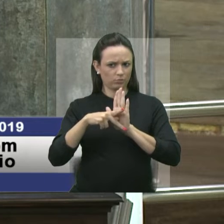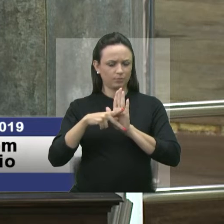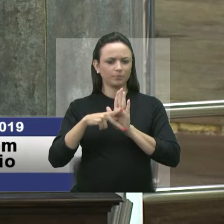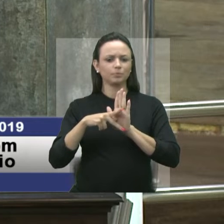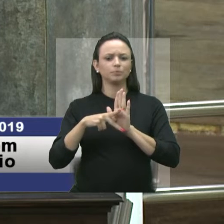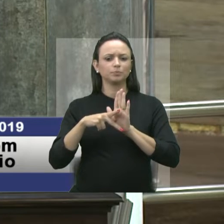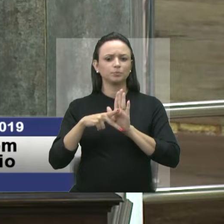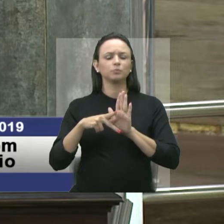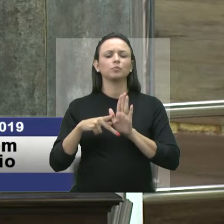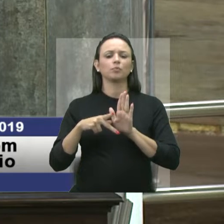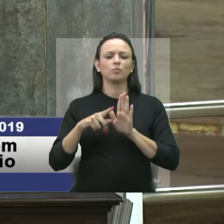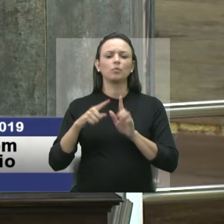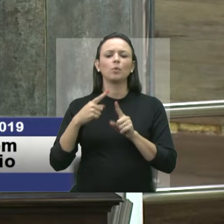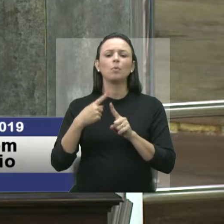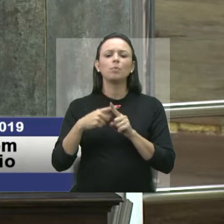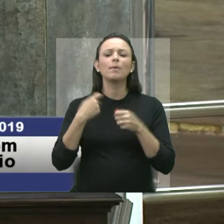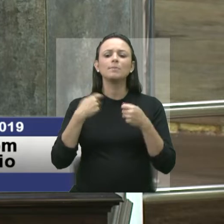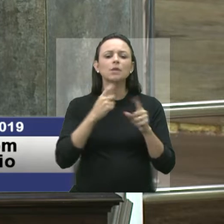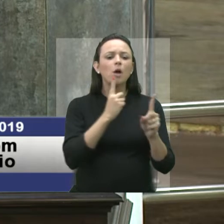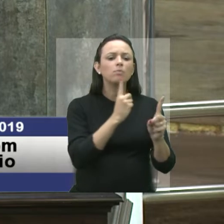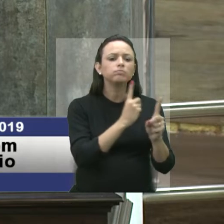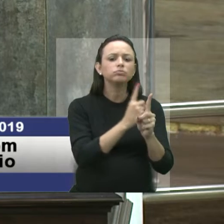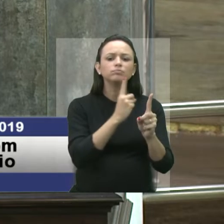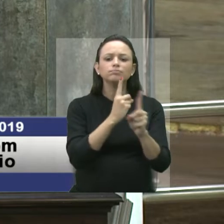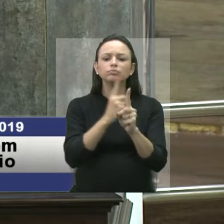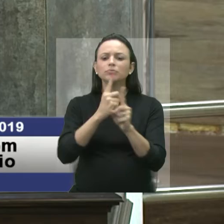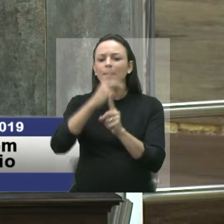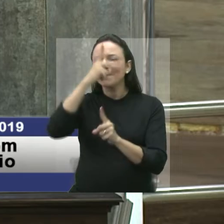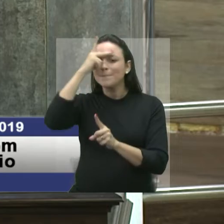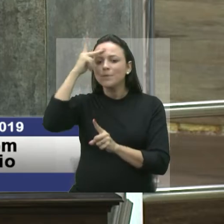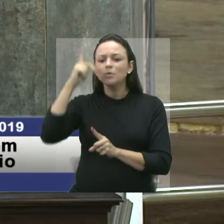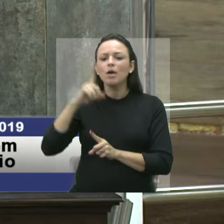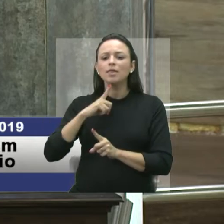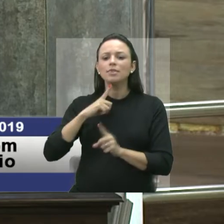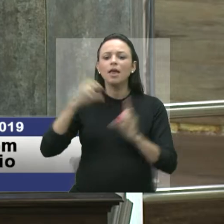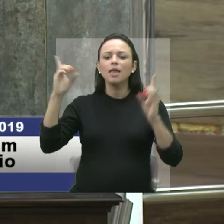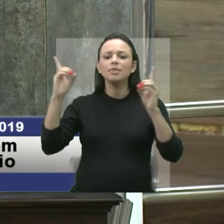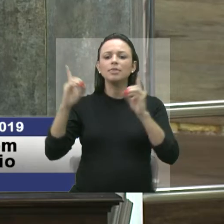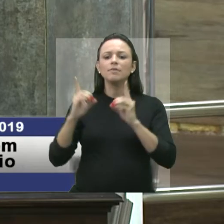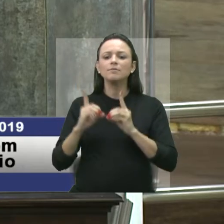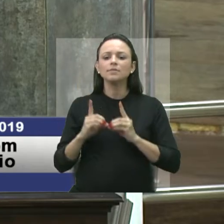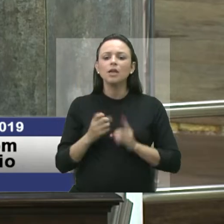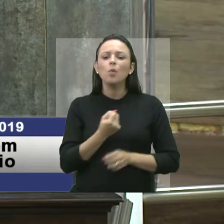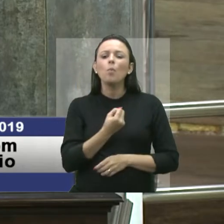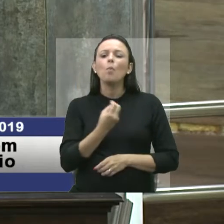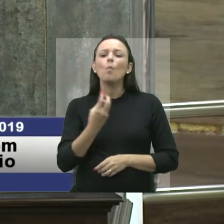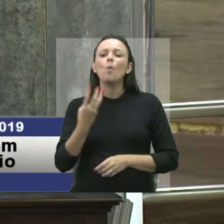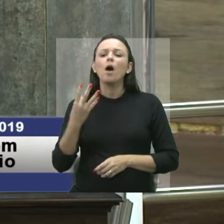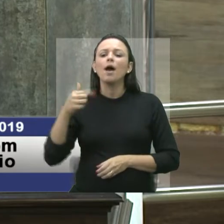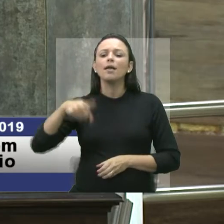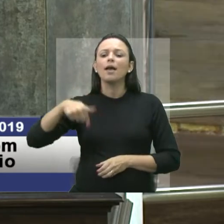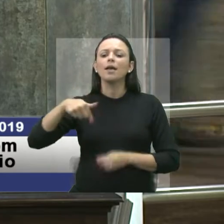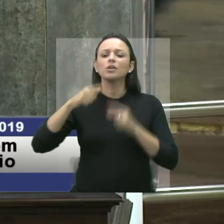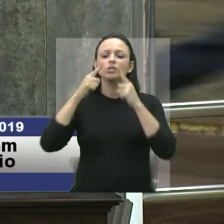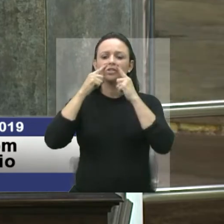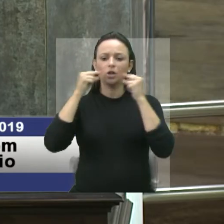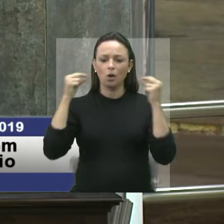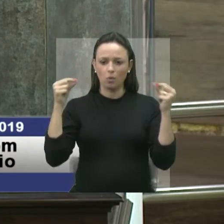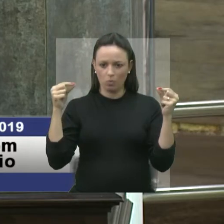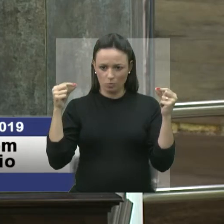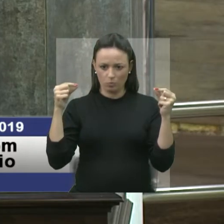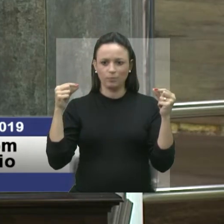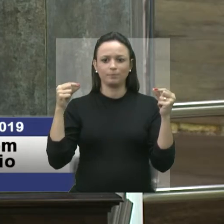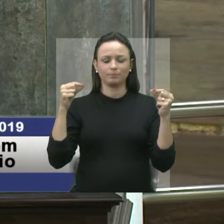com relação à identificação da pessoa deficiente em nosso município. A título de informação, como já disse,